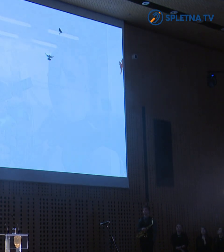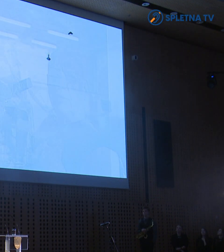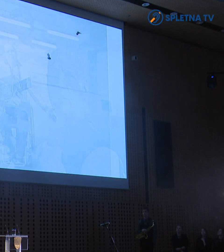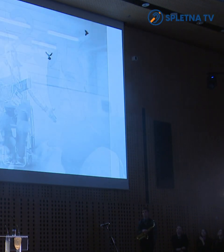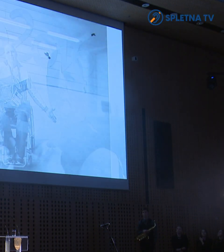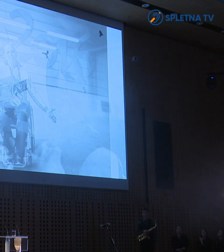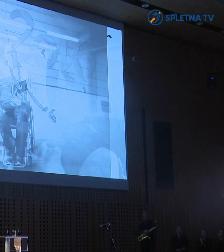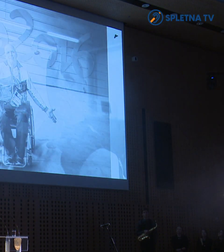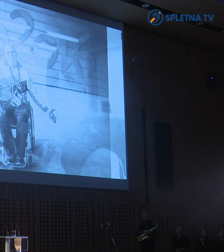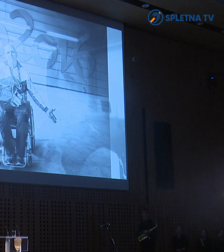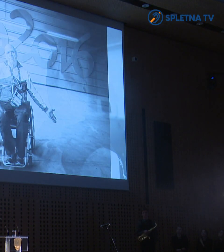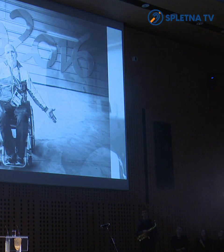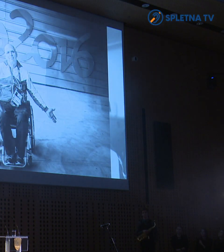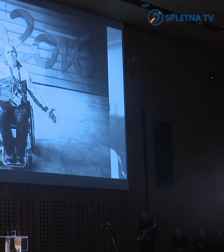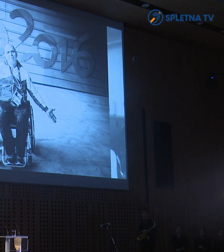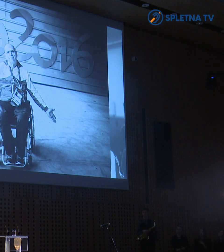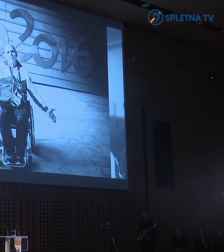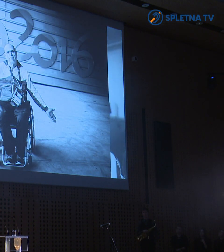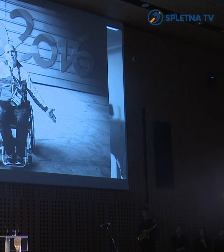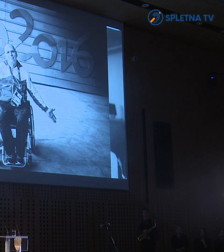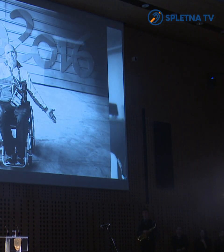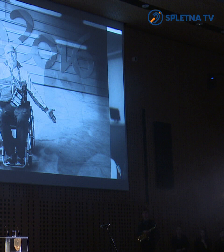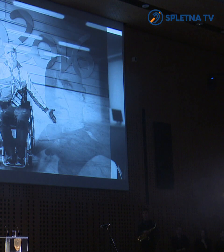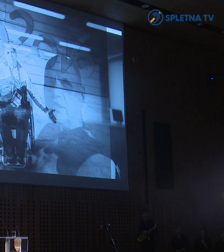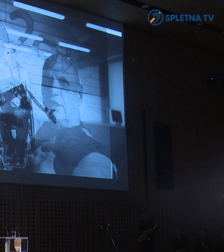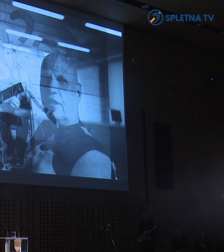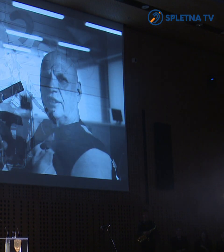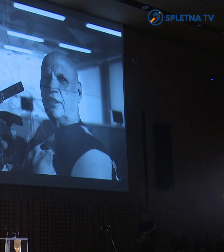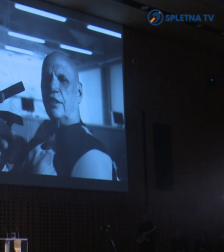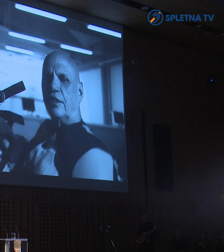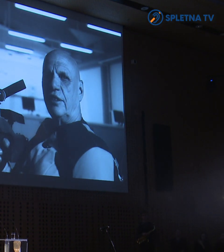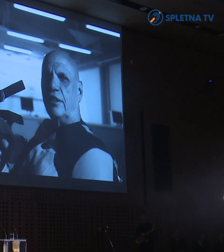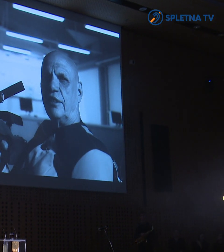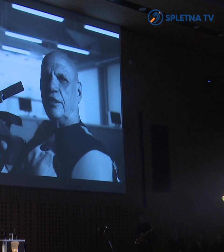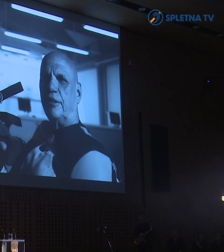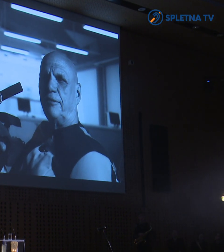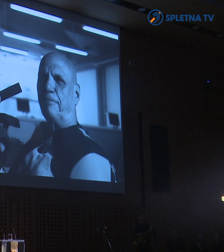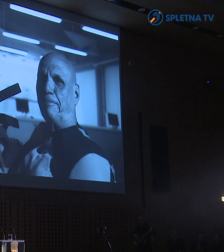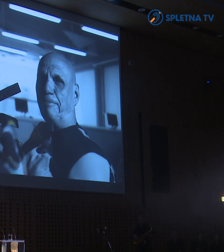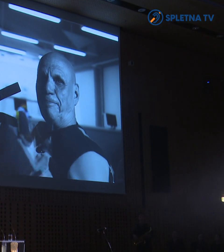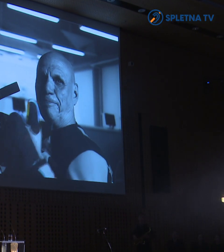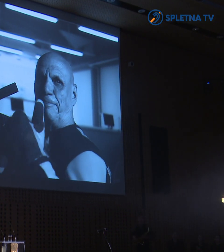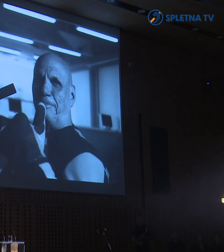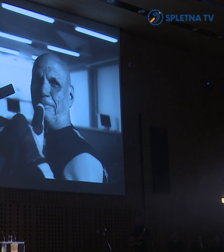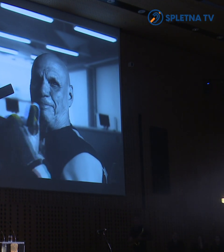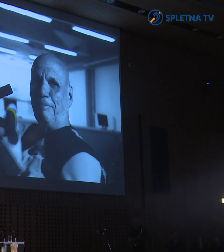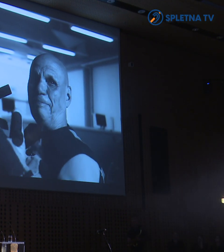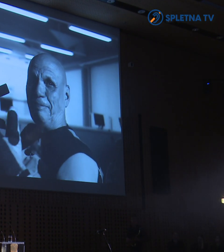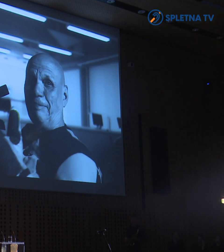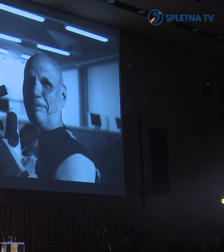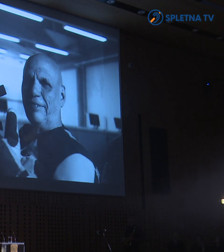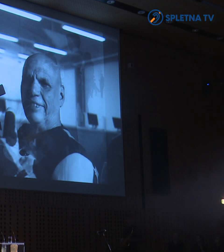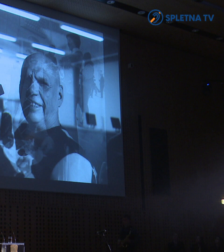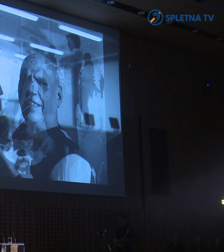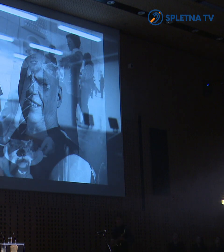parastrelcev poživel večno. Ančo, hvala za vse. Hvala za tvojo skromnost, hvala za tvoj